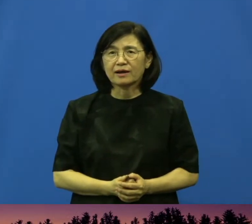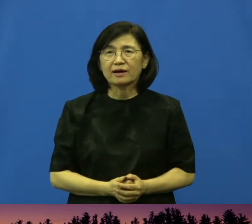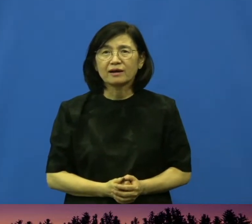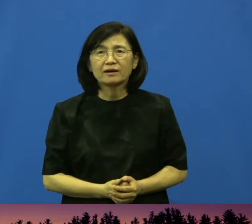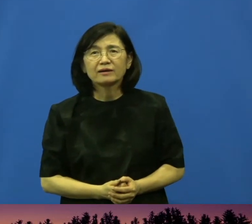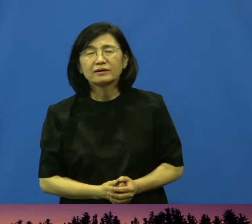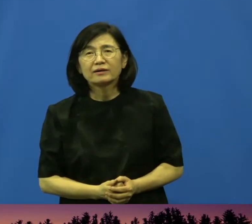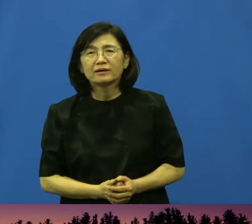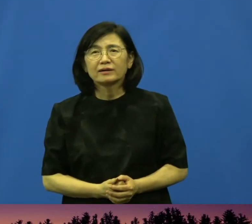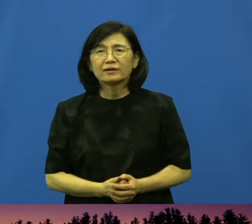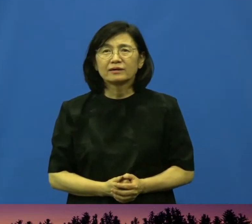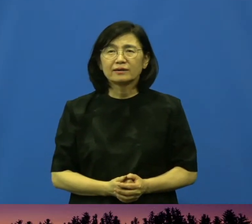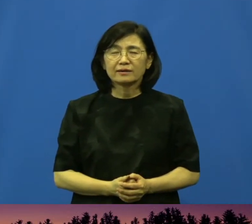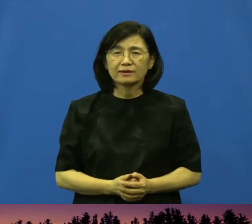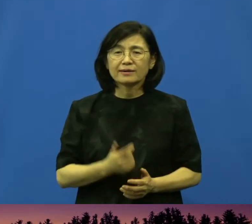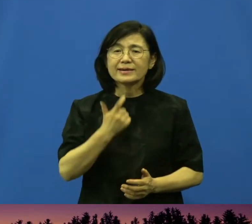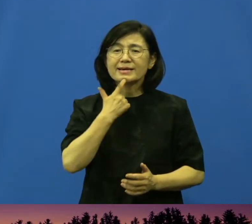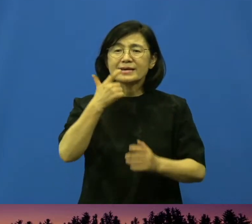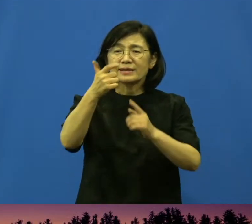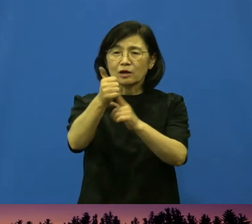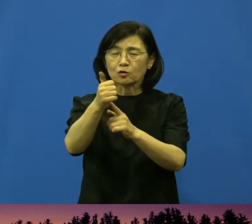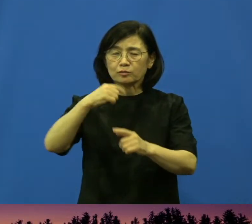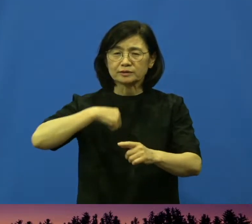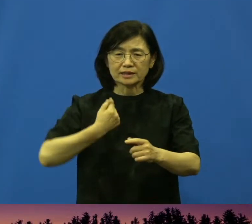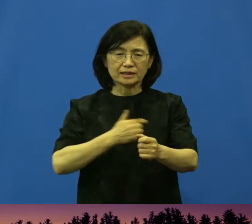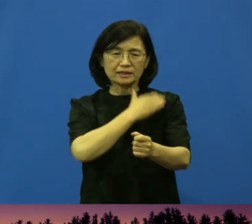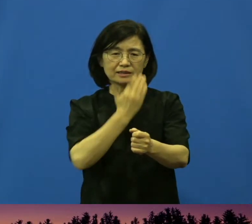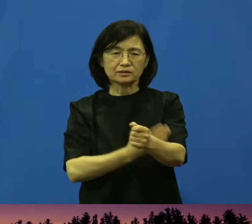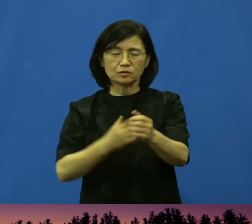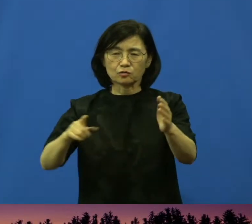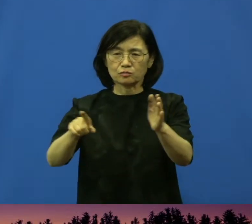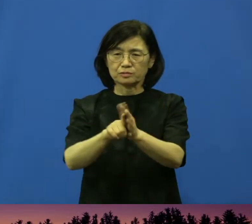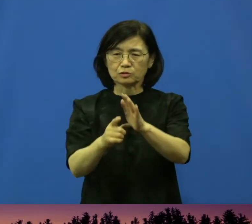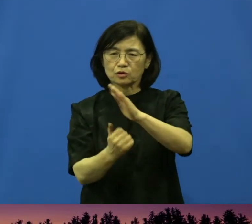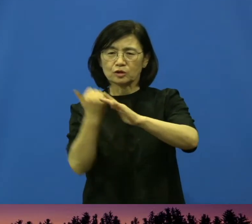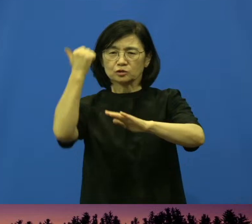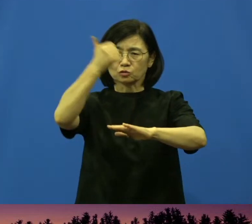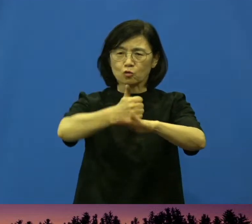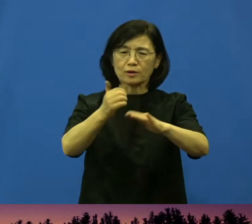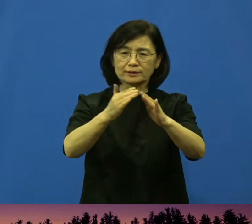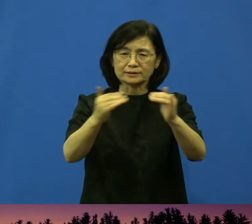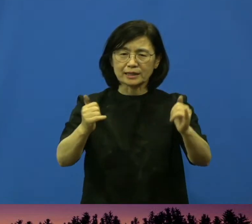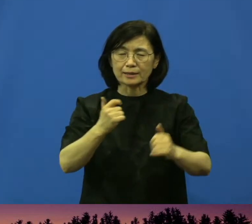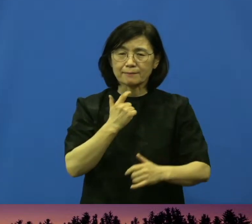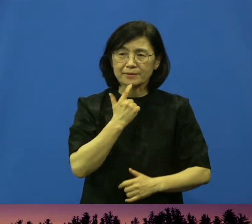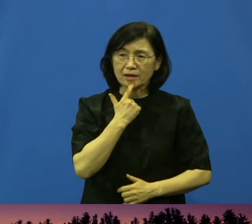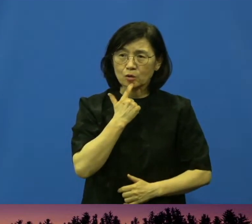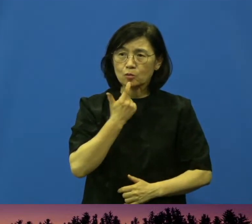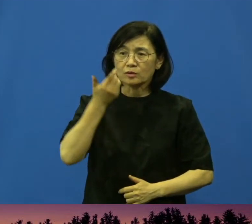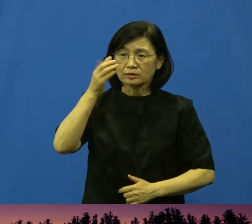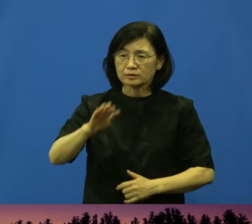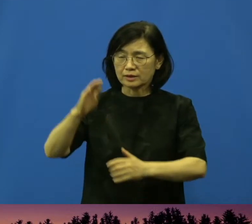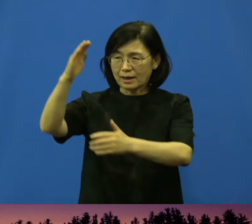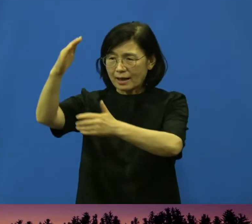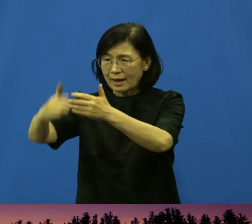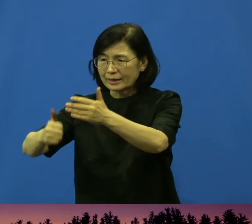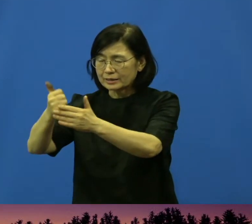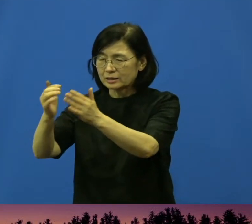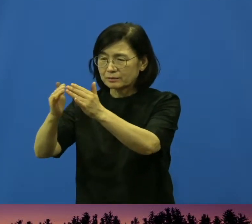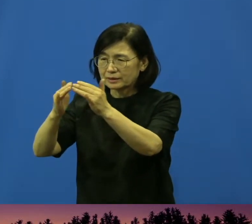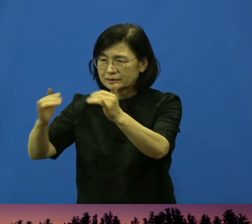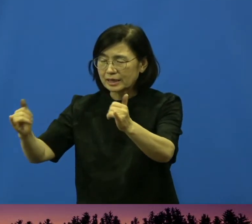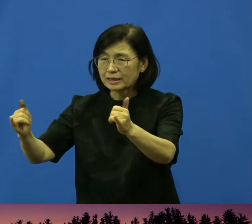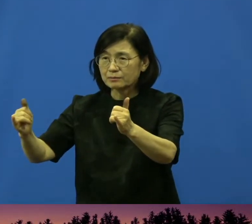재주와 능력으로 믿고 살아왔고 성공했던 사람이에요. 그런데 그 하나님의 사자를 이제 보낼 수 없는 이유는 하나님의 축복이 아니고